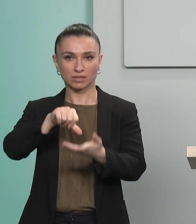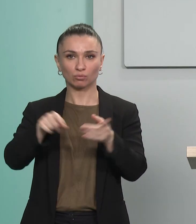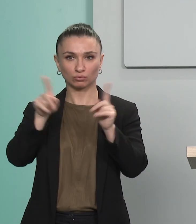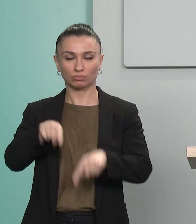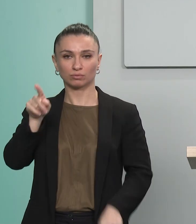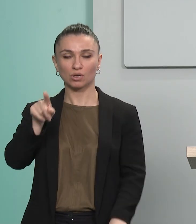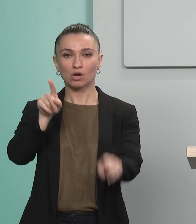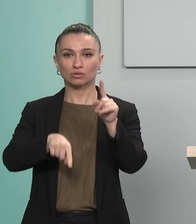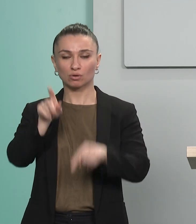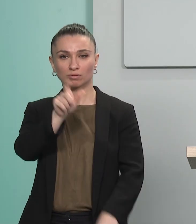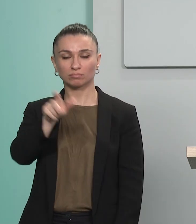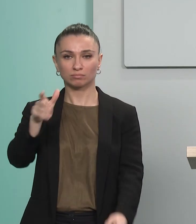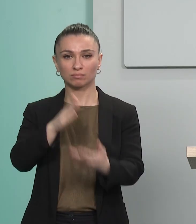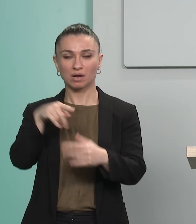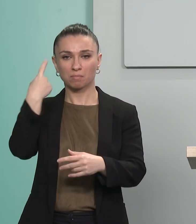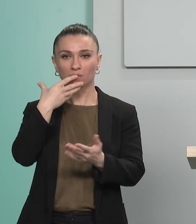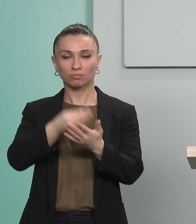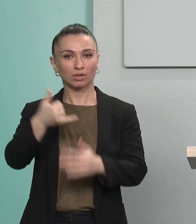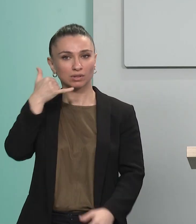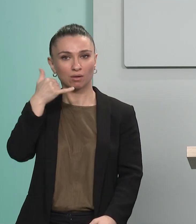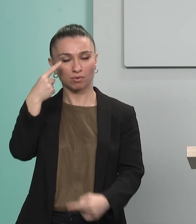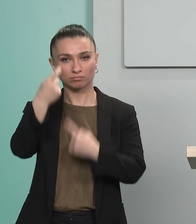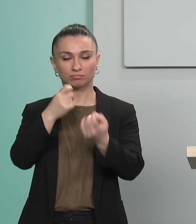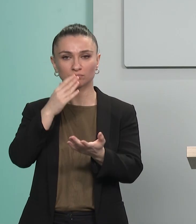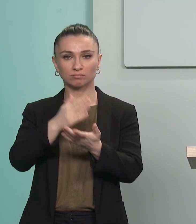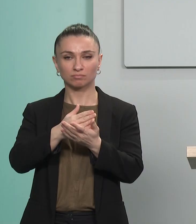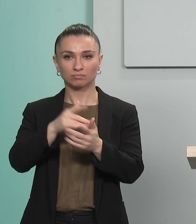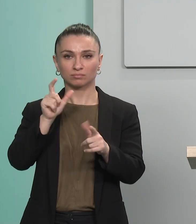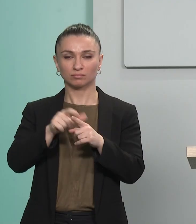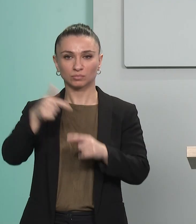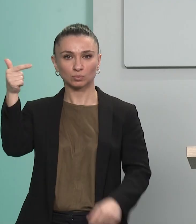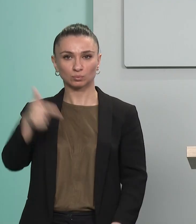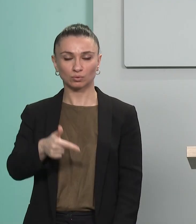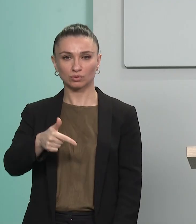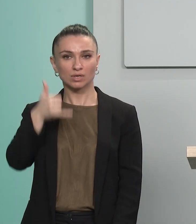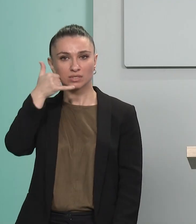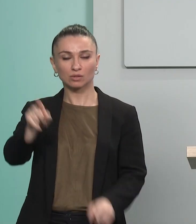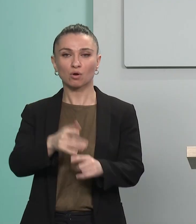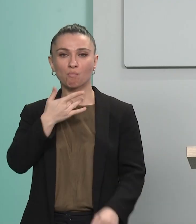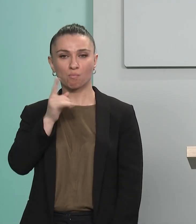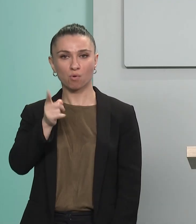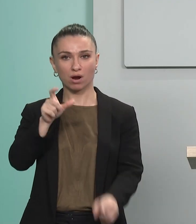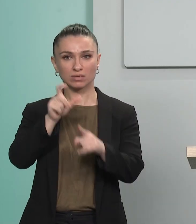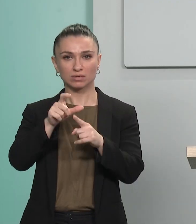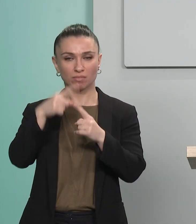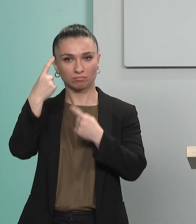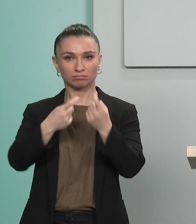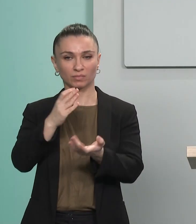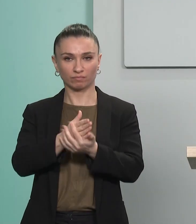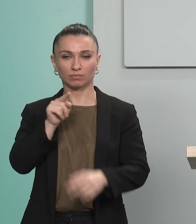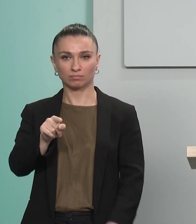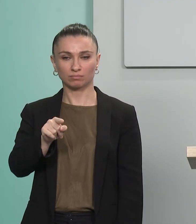წევრები. ზოგიერთი მათგანის პირად ტელეფონებზე შედის შეურაცხყოფელი ზარები და მუქარის შემცველი